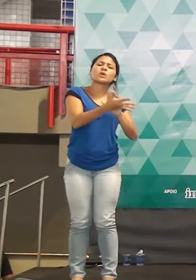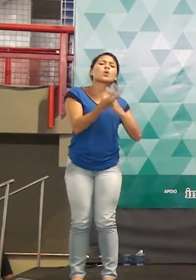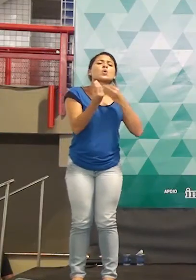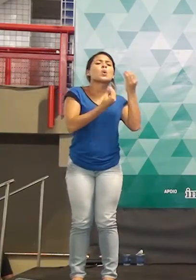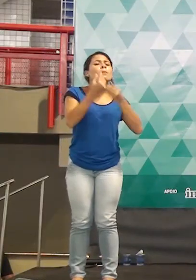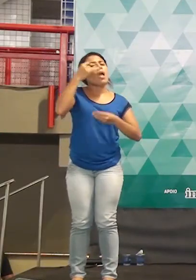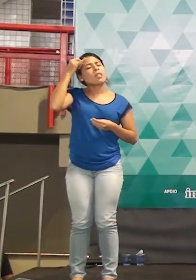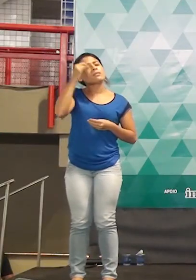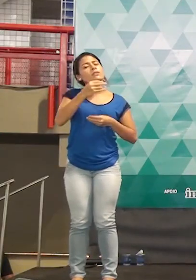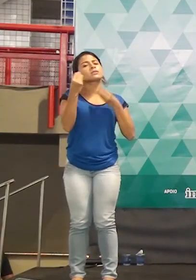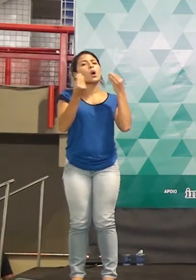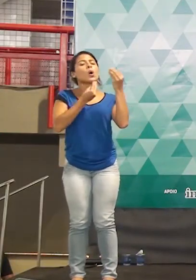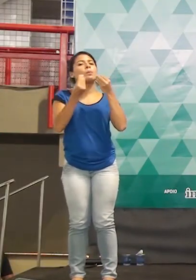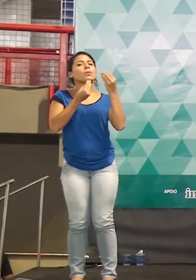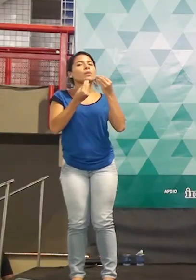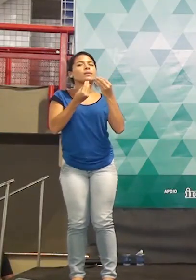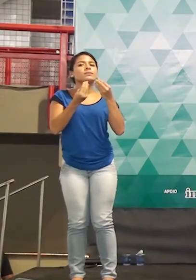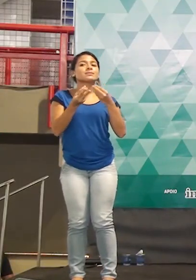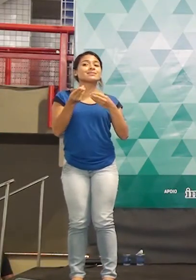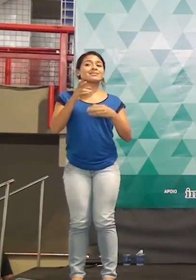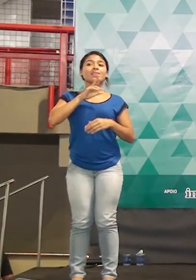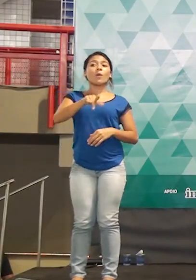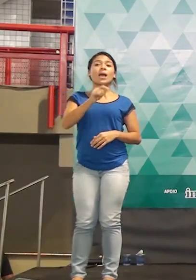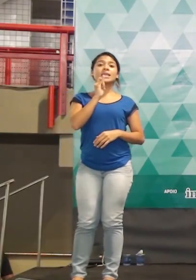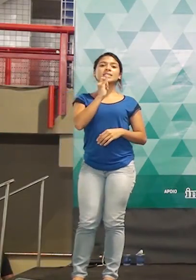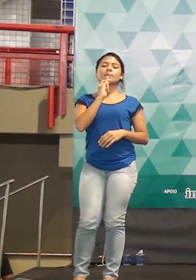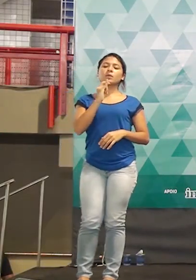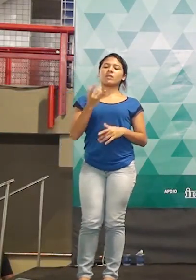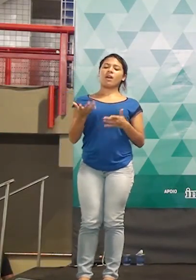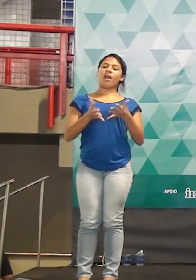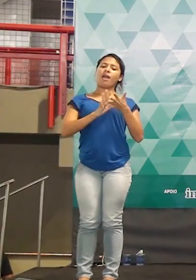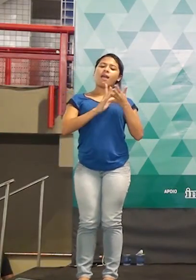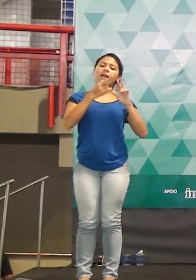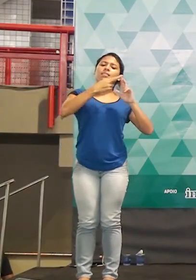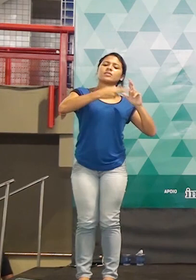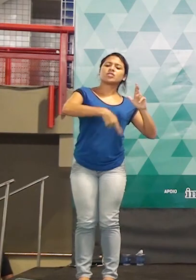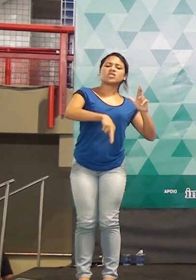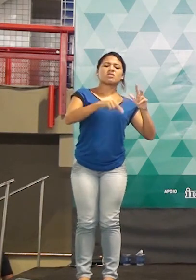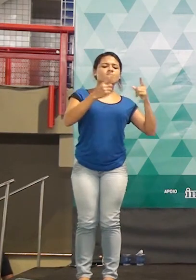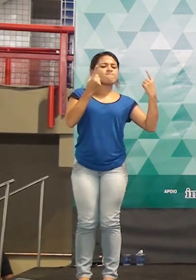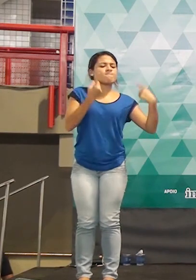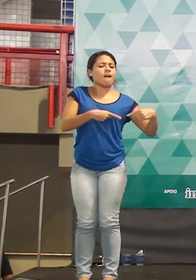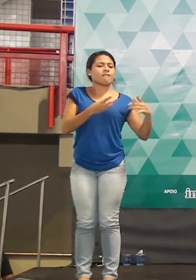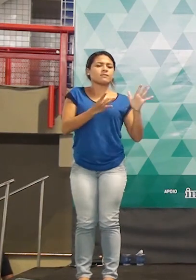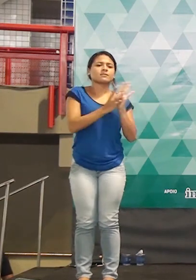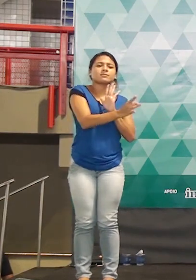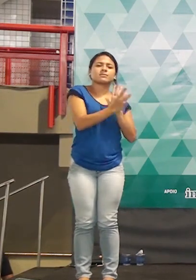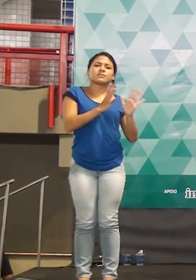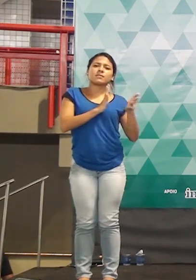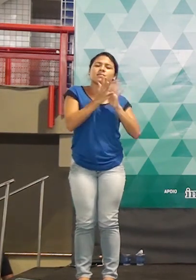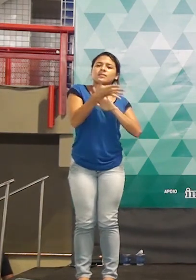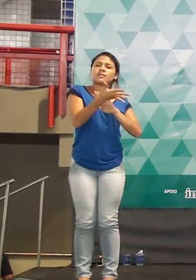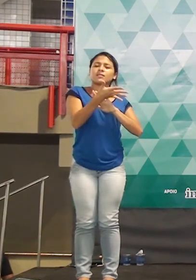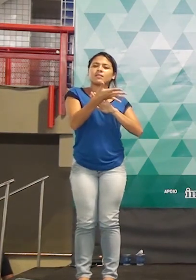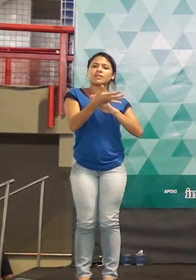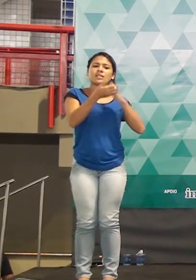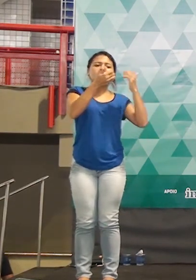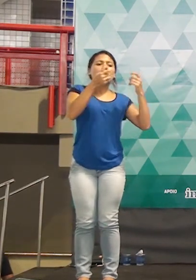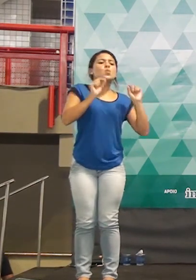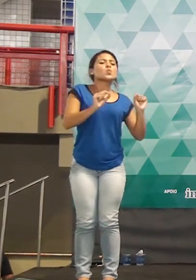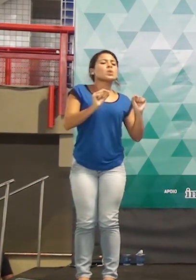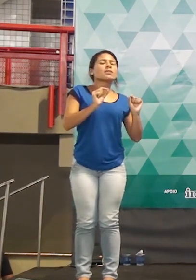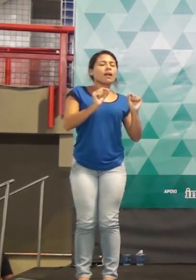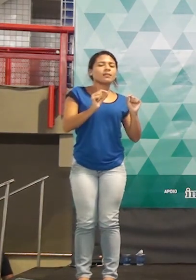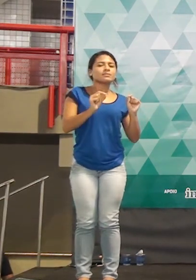para você ficar explicando para o leitor o que é intolerância religiosa, não. É para você discutir,